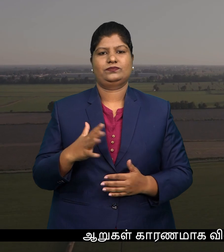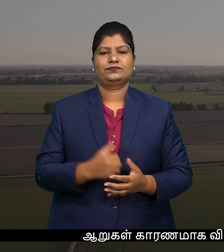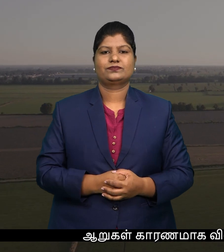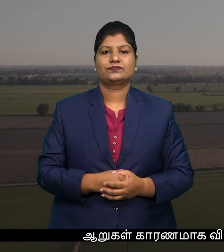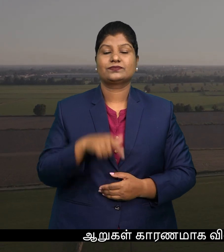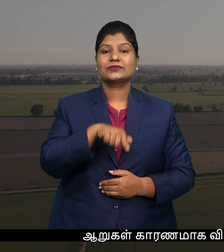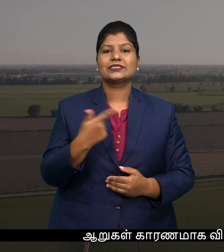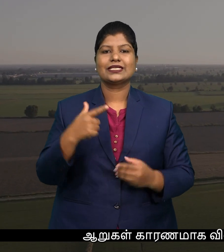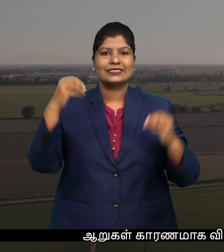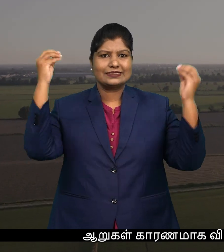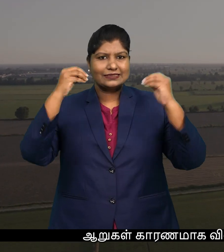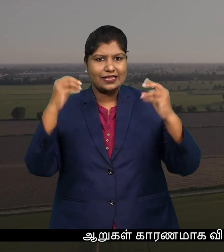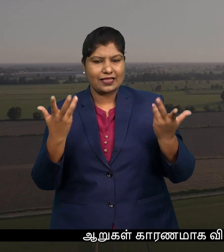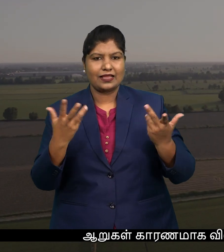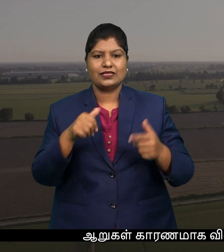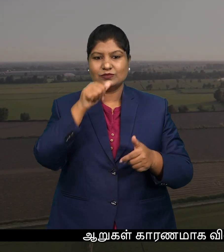வளமானவை.